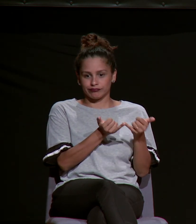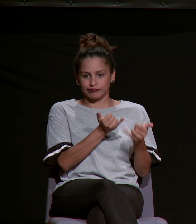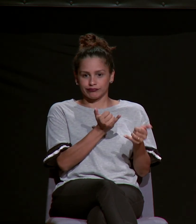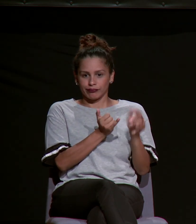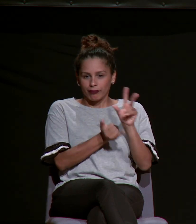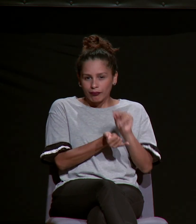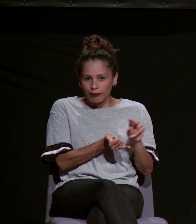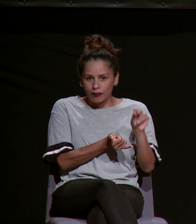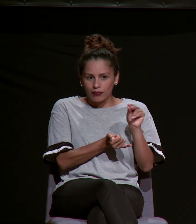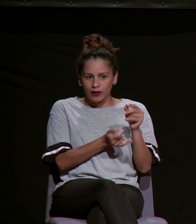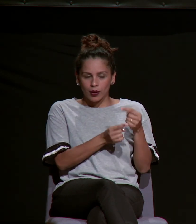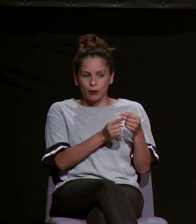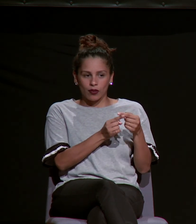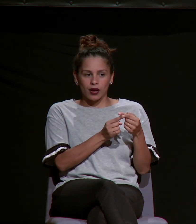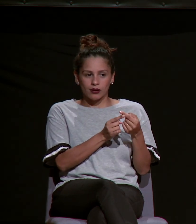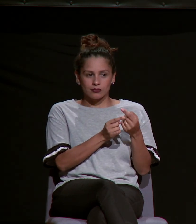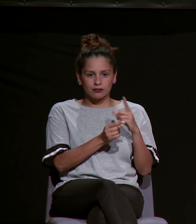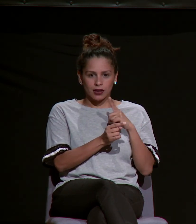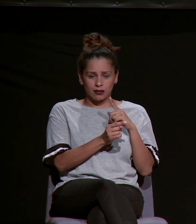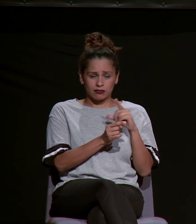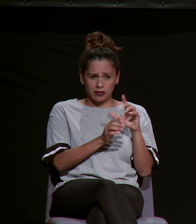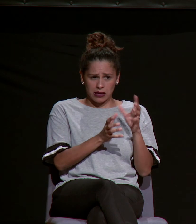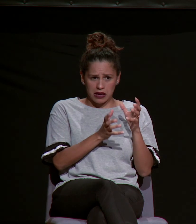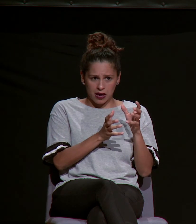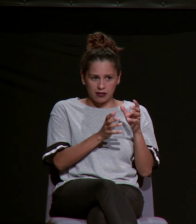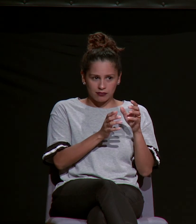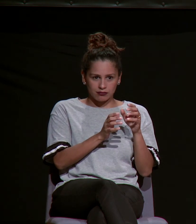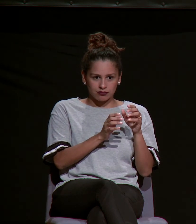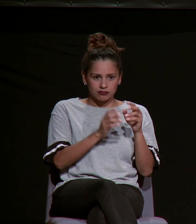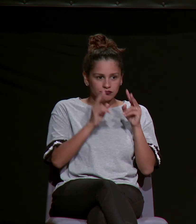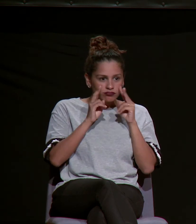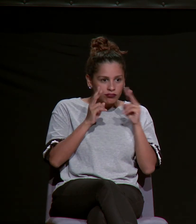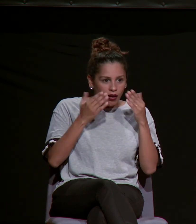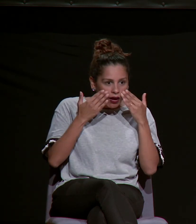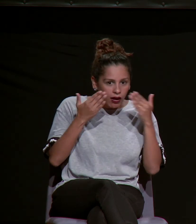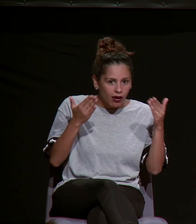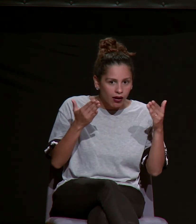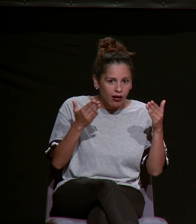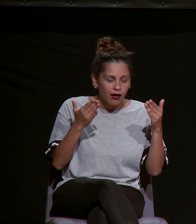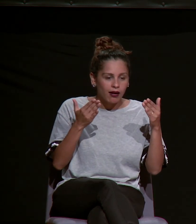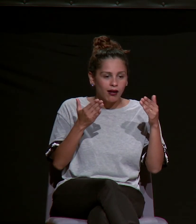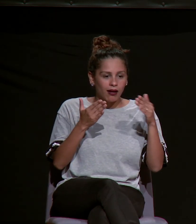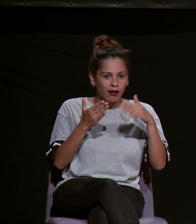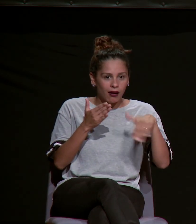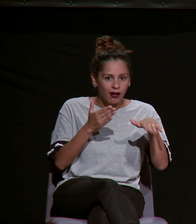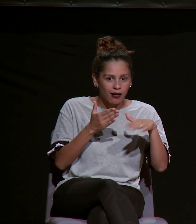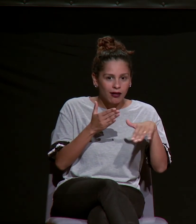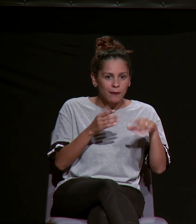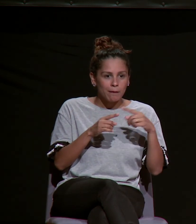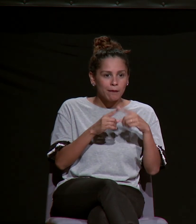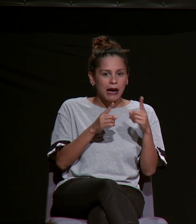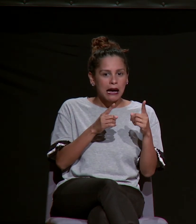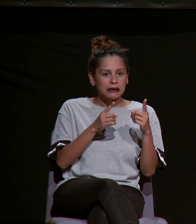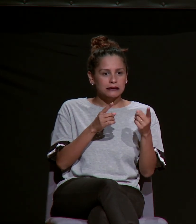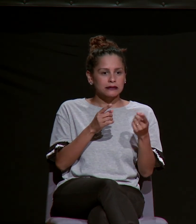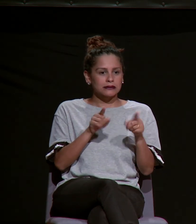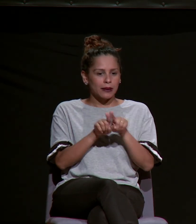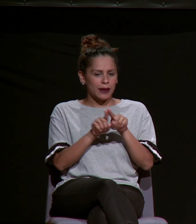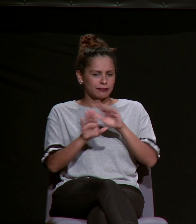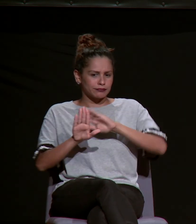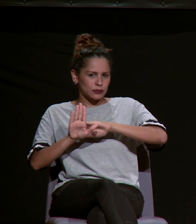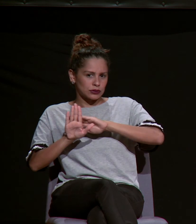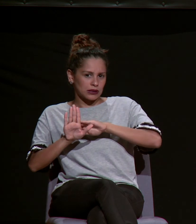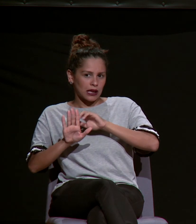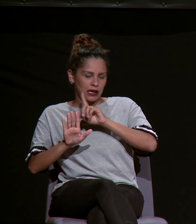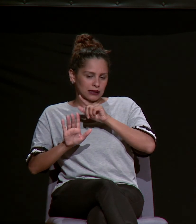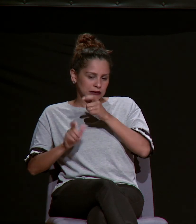ambivalência, ele visibilizar determinado segmento social, mas, ao mesmo tempo, ser uma mercadoria. Então, acho que